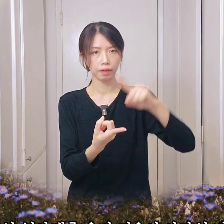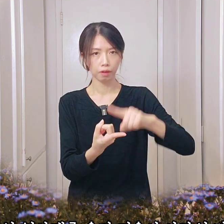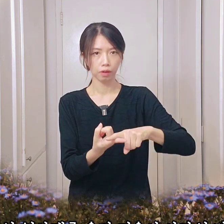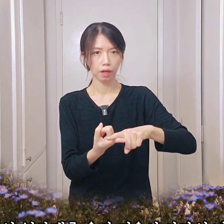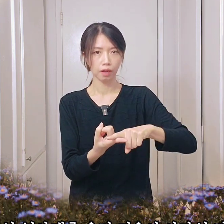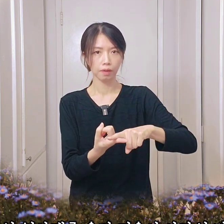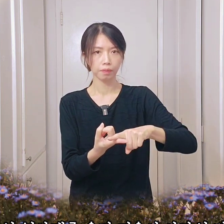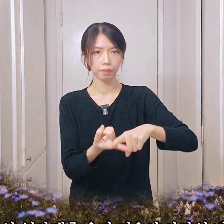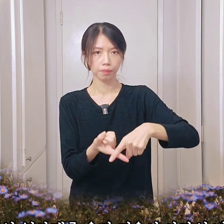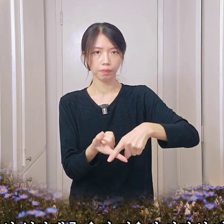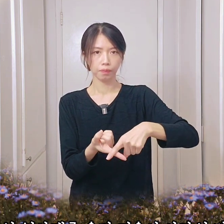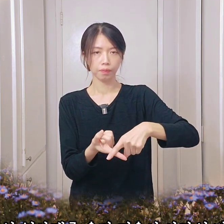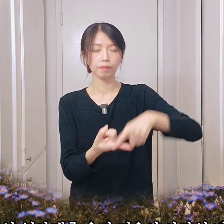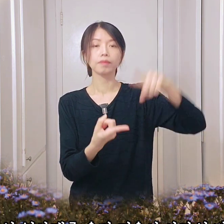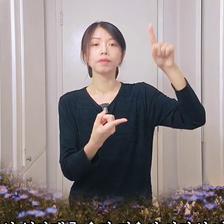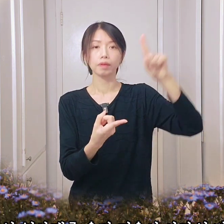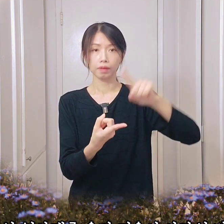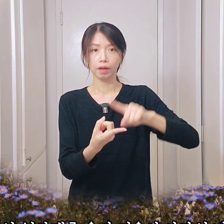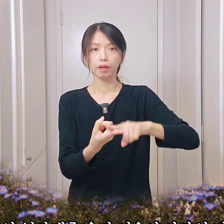주시면 이렇게